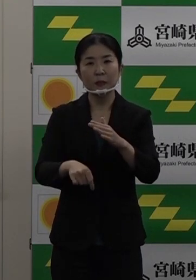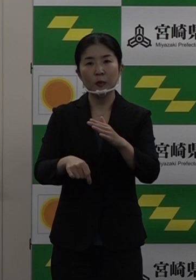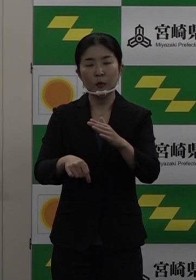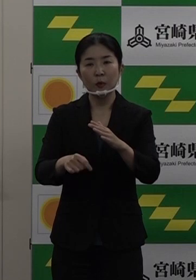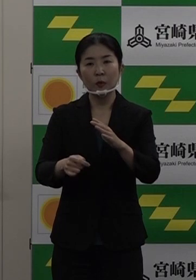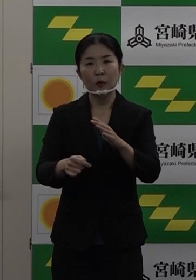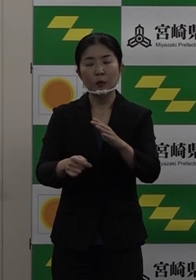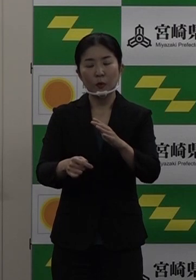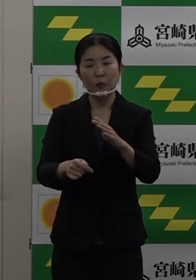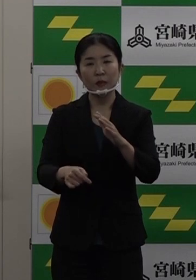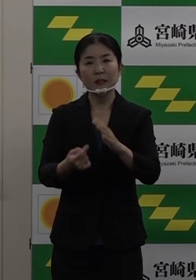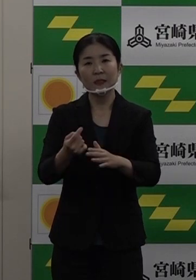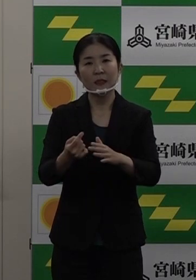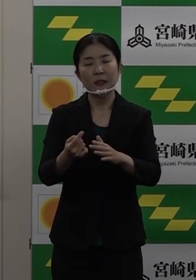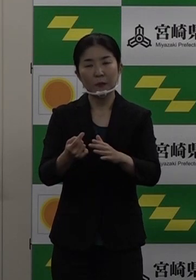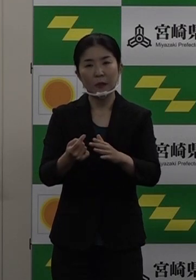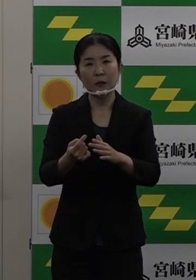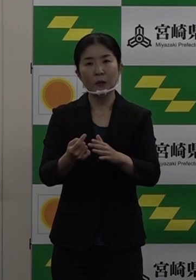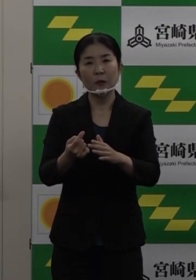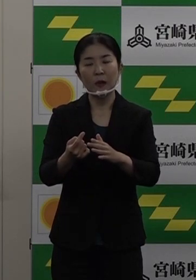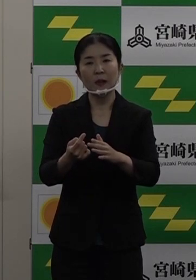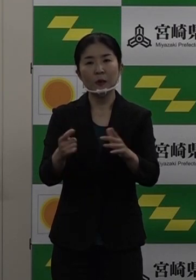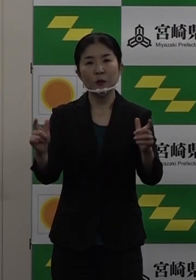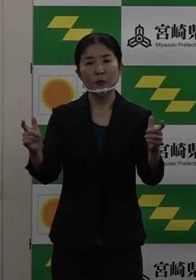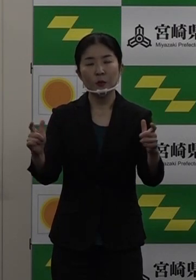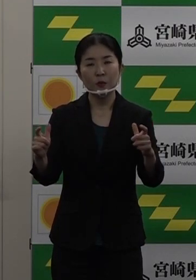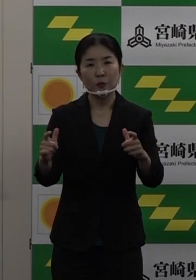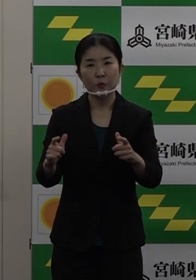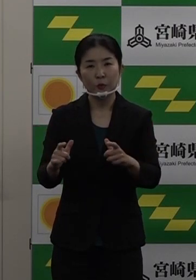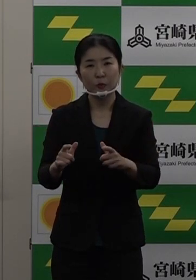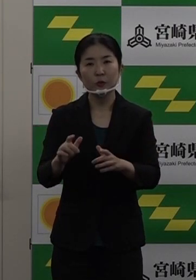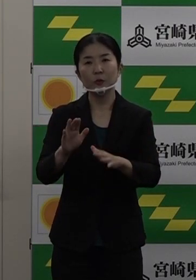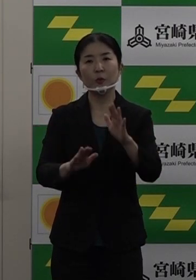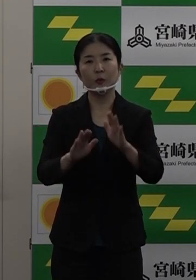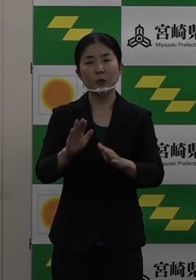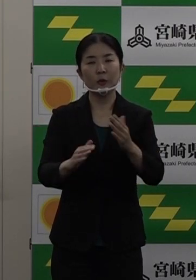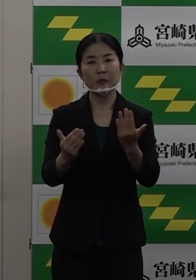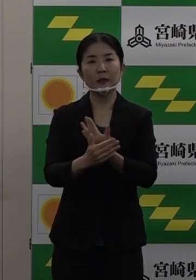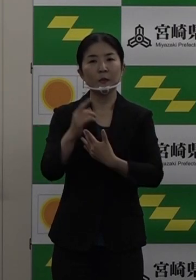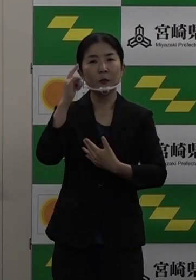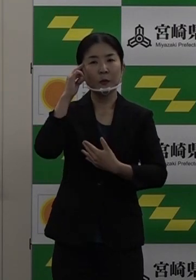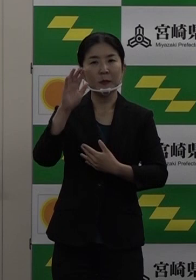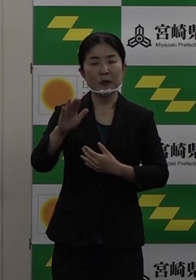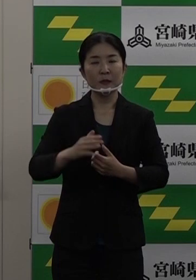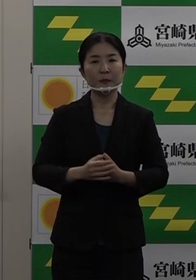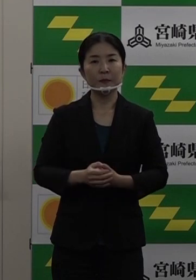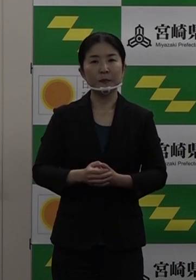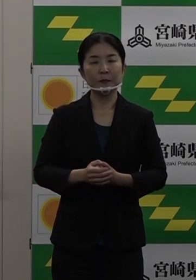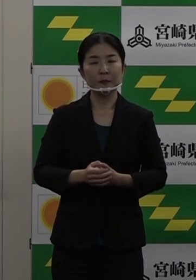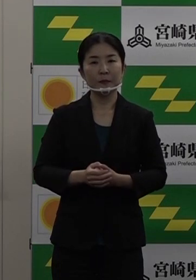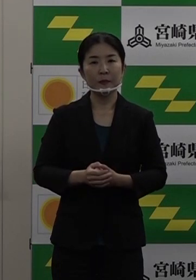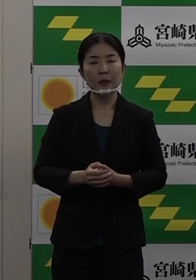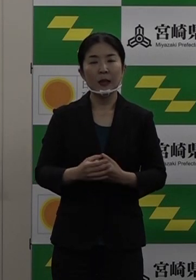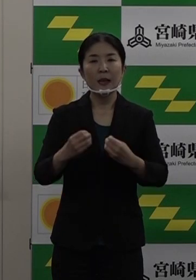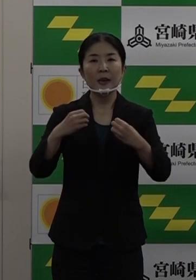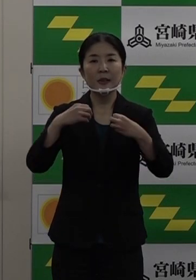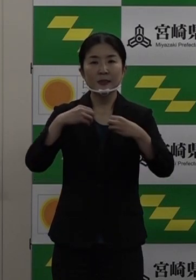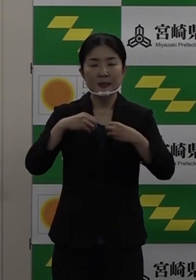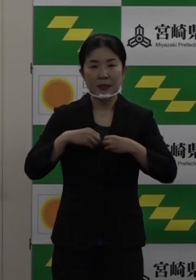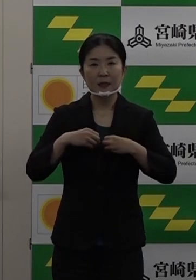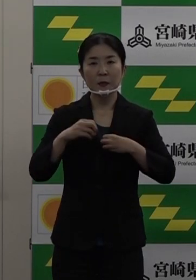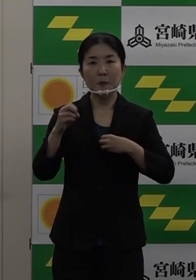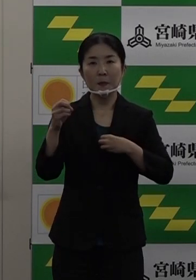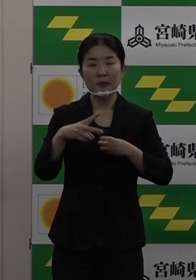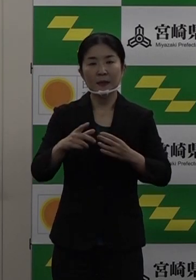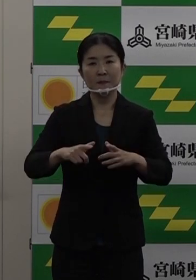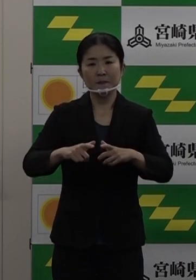というのは少し弱まっている状況がございます。そういうことでここに一番下にありますように感染の再拡大を